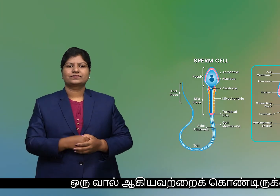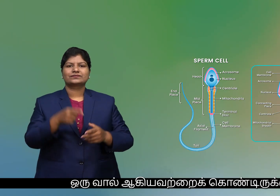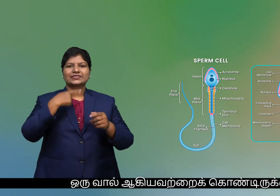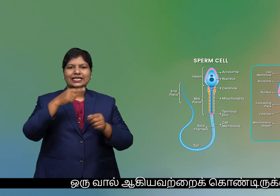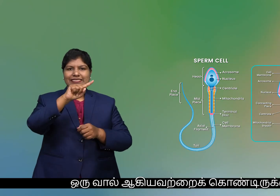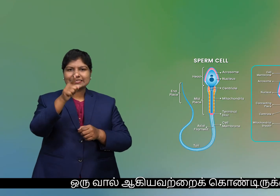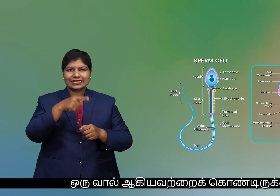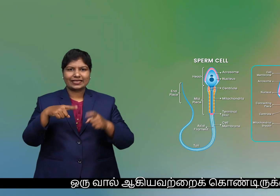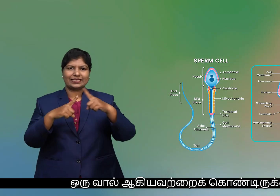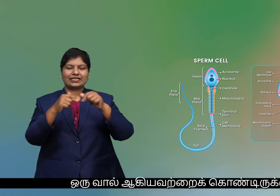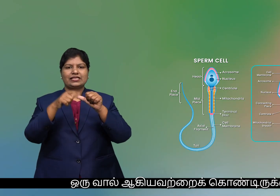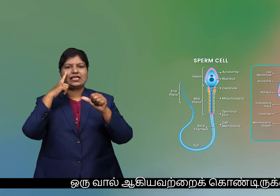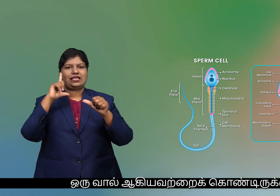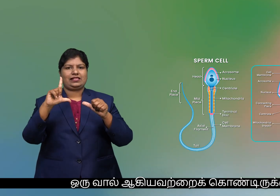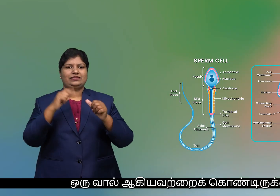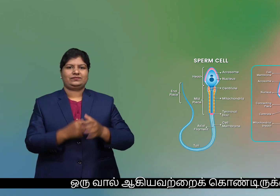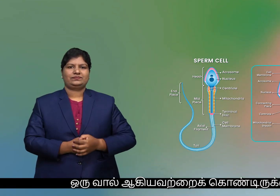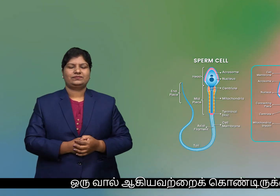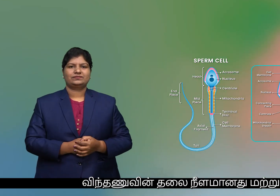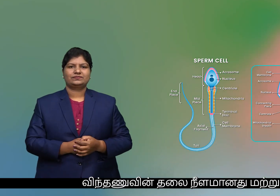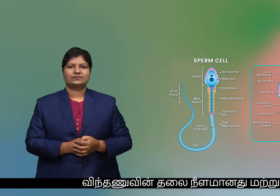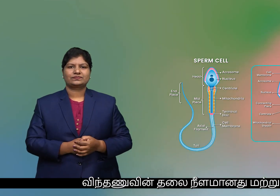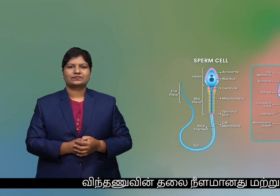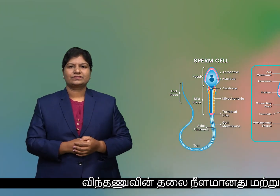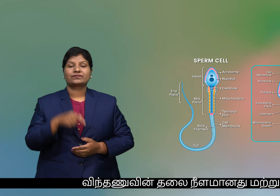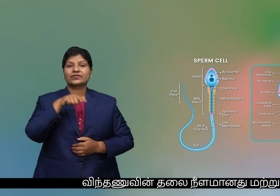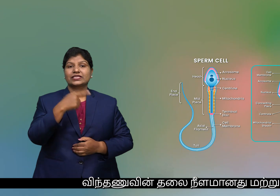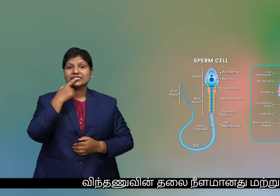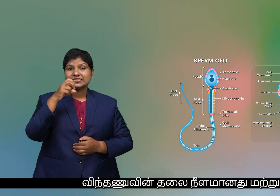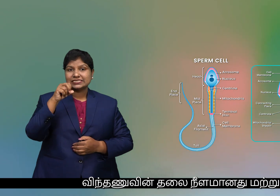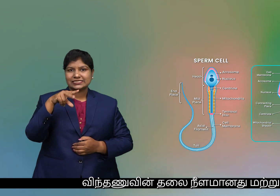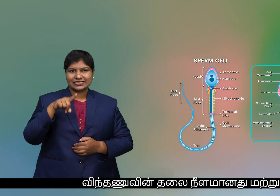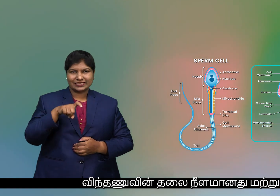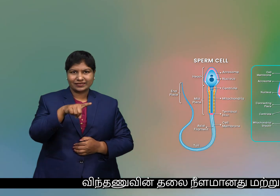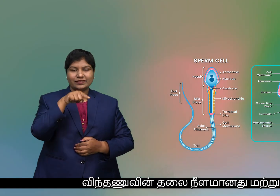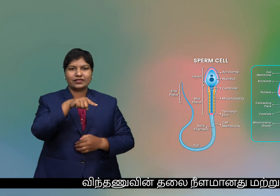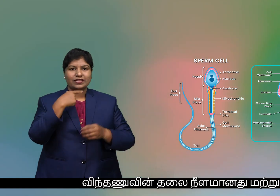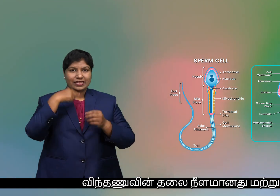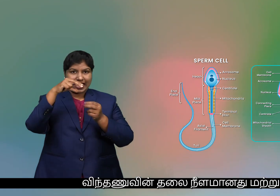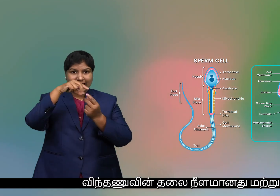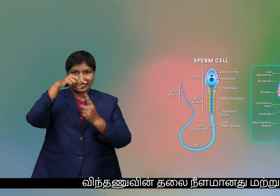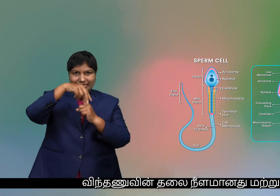மற்றும் ஒரு வால் ஆகியவற்றை கொண்டிருக்கும். விந்தணுவின் தலை நீளமானது மற்றும்